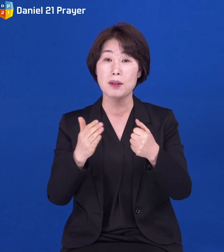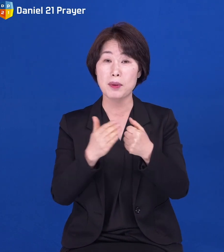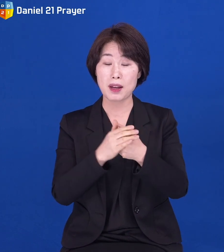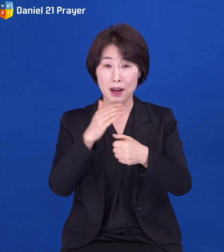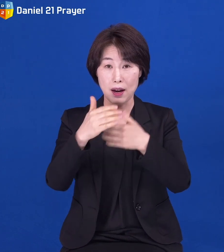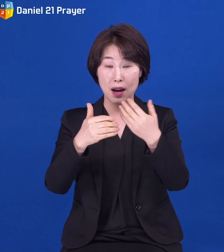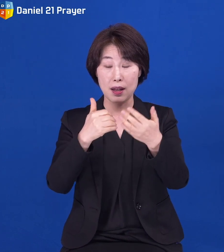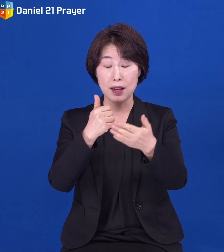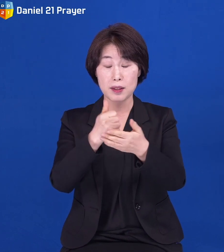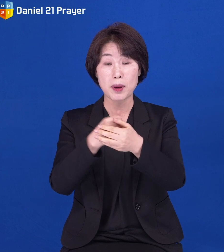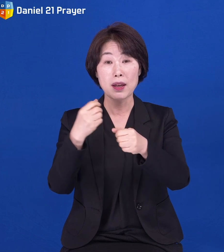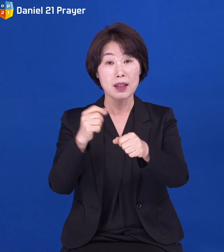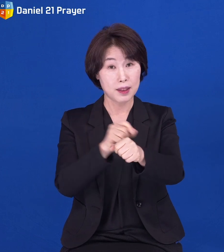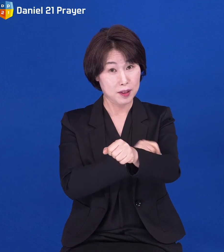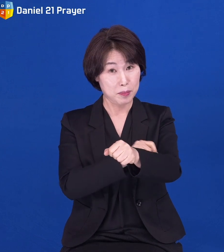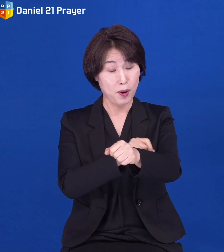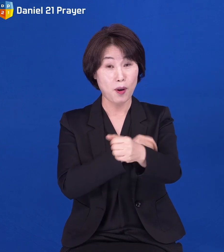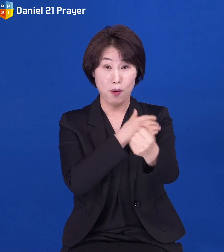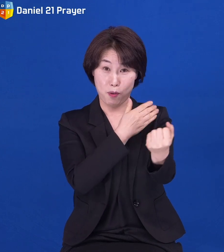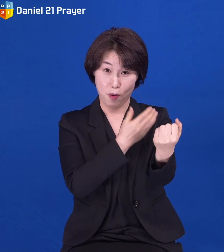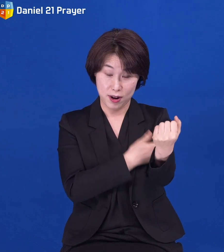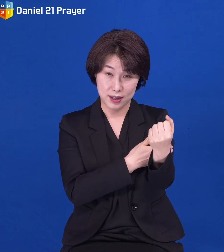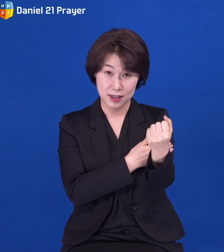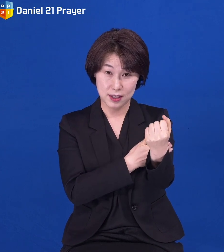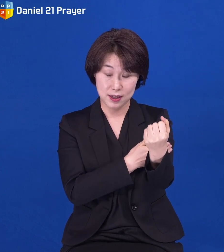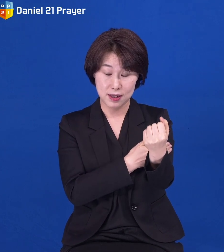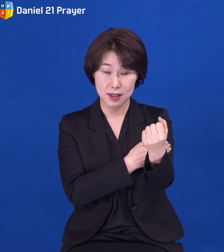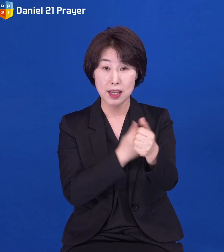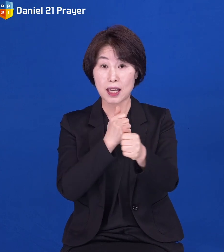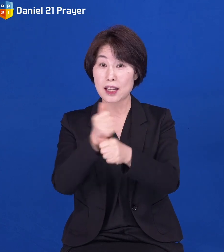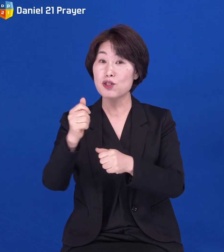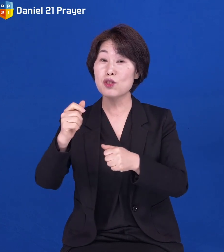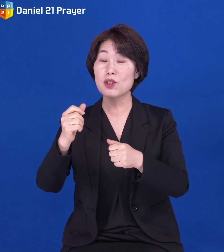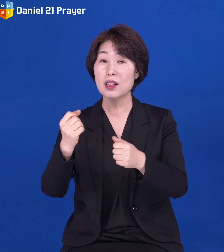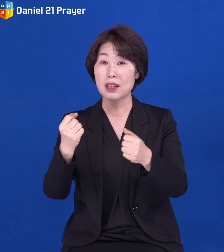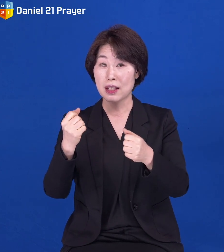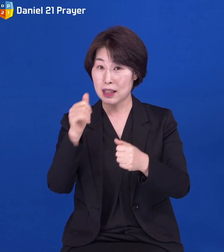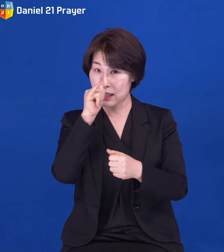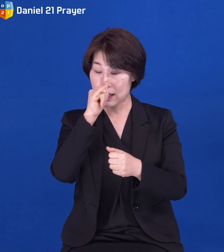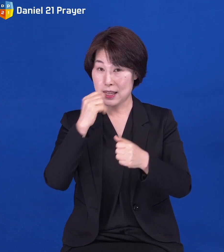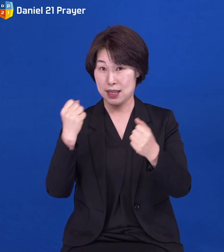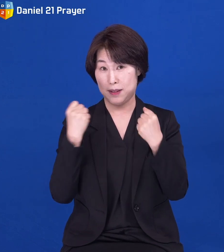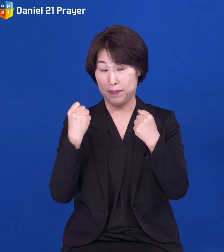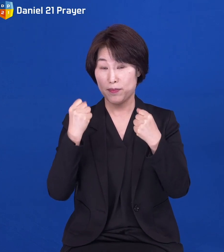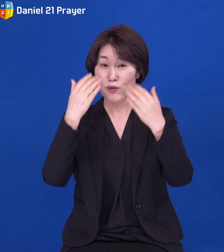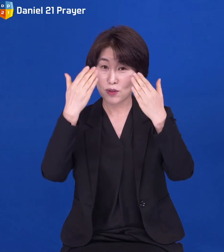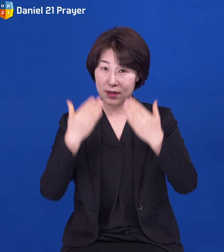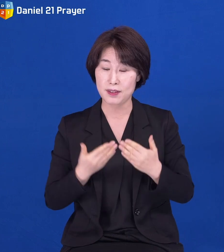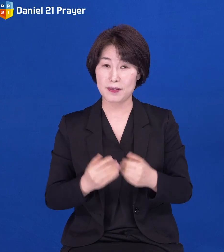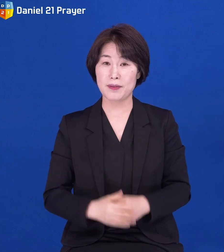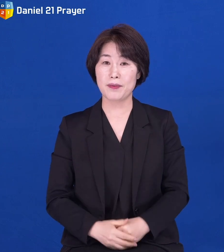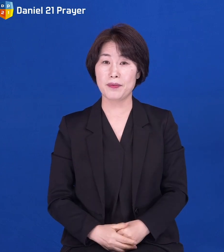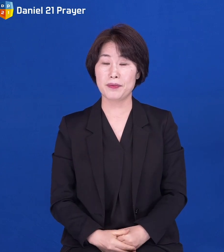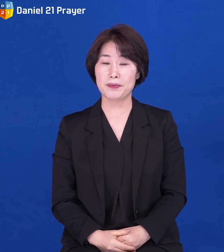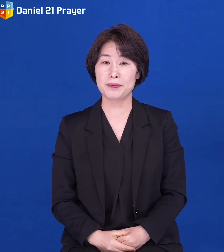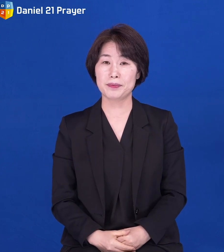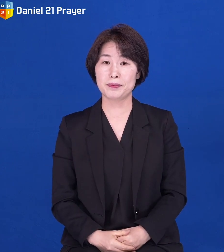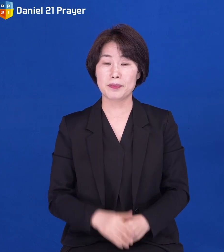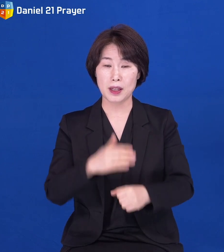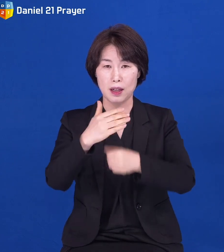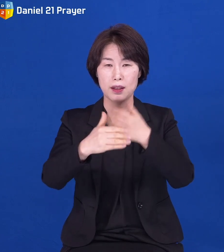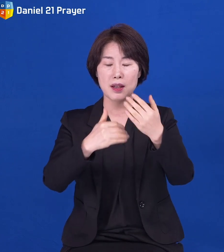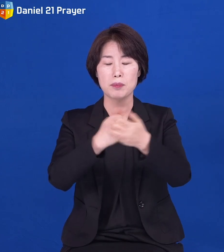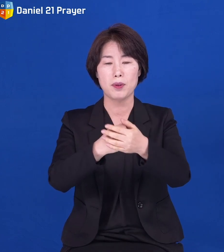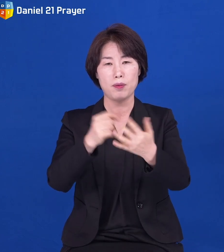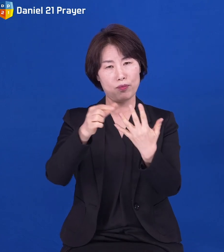사람들의 특권이죠. 그 믿음으로 이겨낼 수 있는 힘은. 근데 그것은 정말 하나님께서 정말 선택해 주셔야